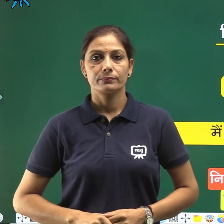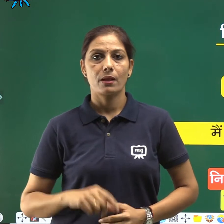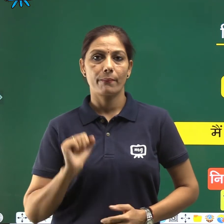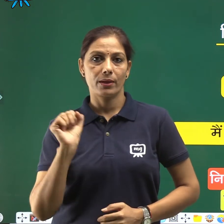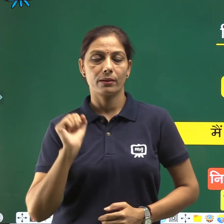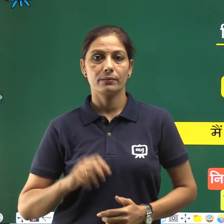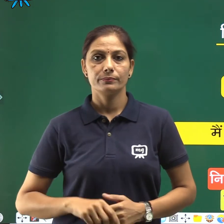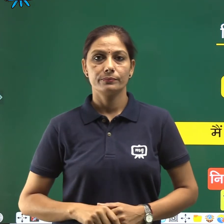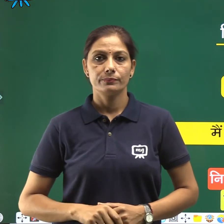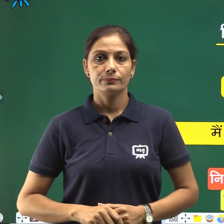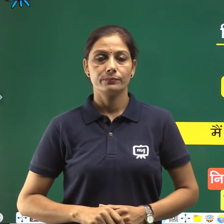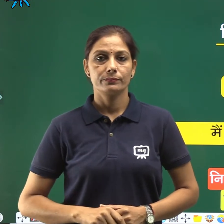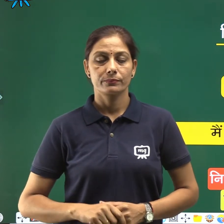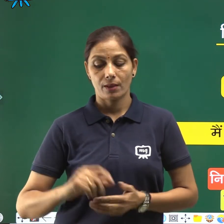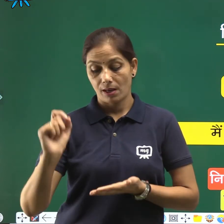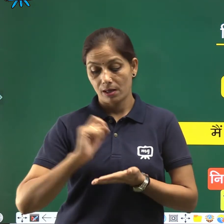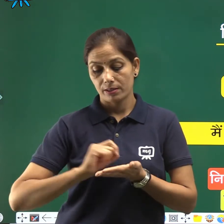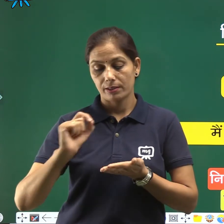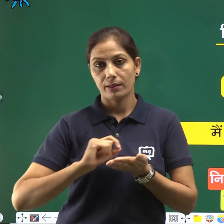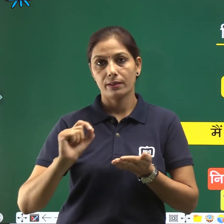अपने लिखने के